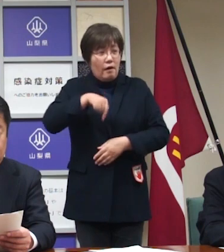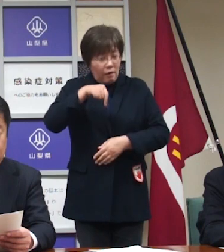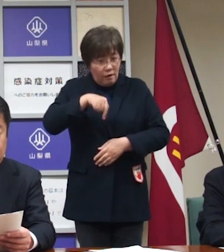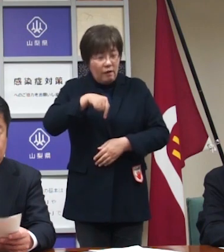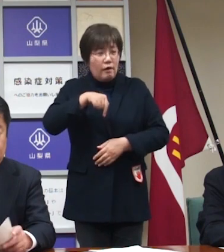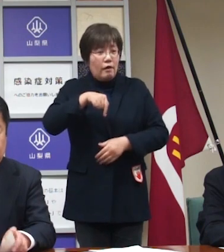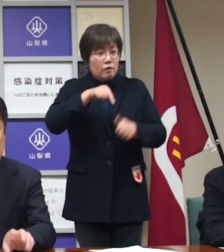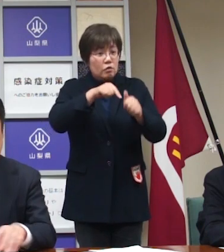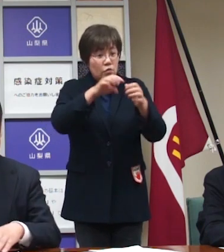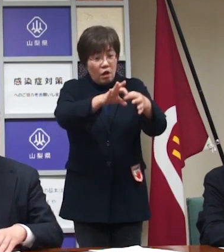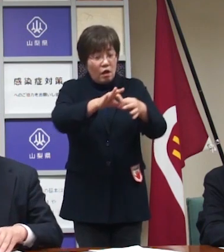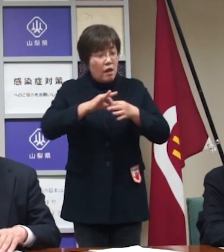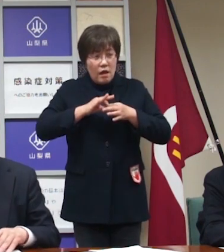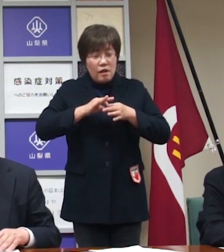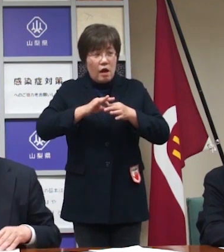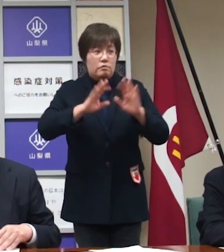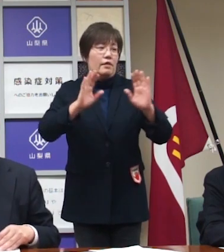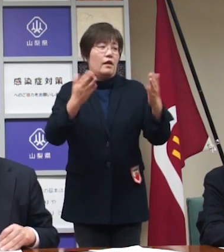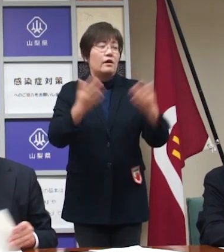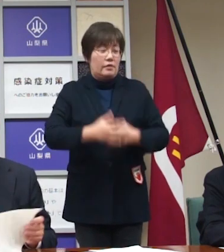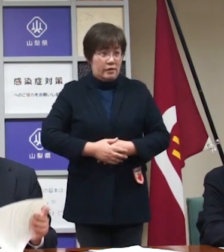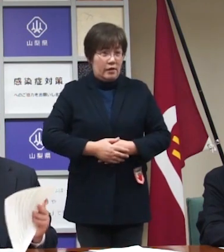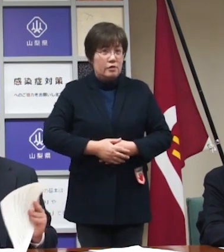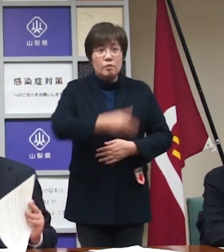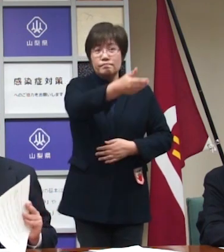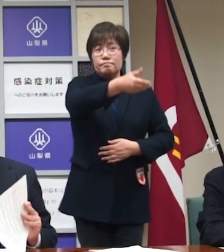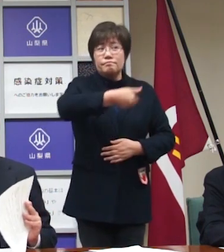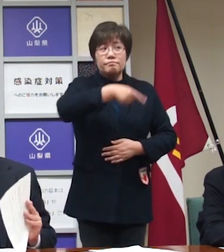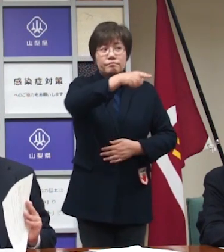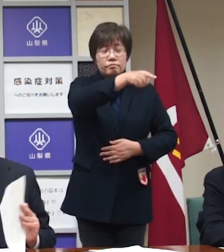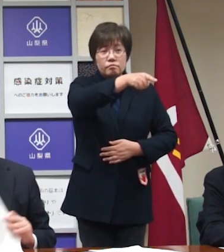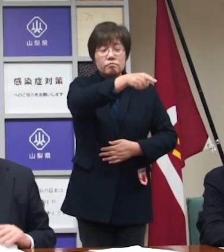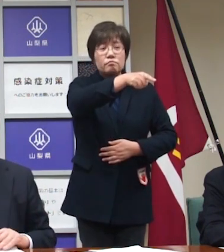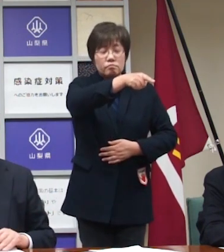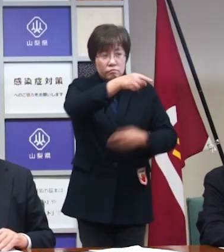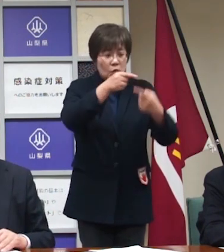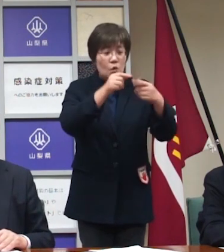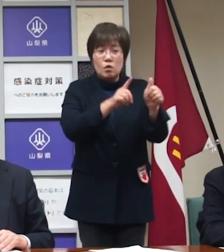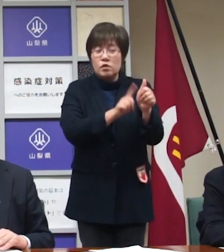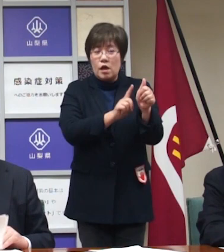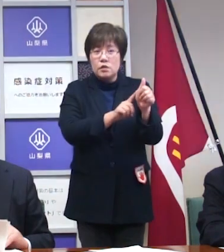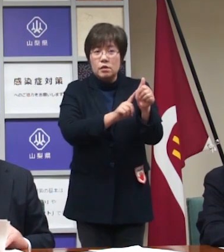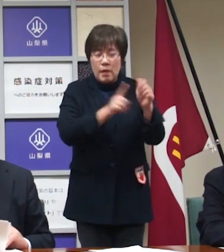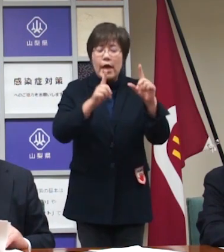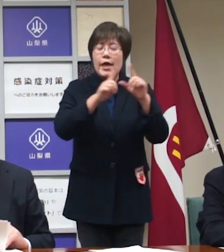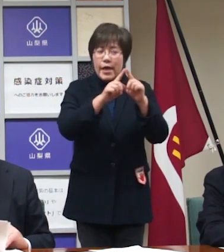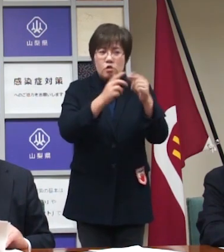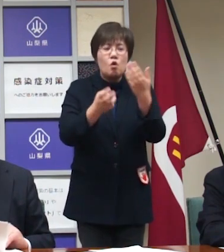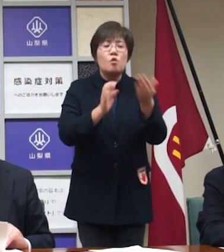問い合わせということはされておりません。 そうすると、この男性の方は A の医療機関に相談した